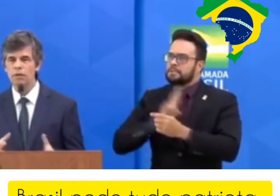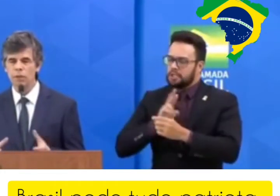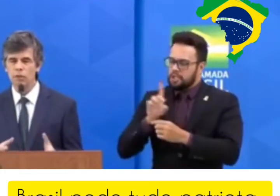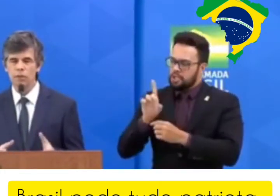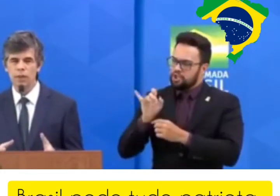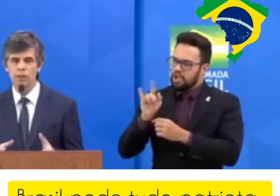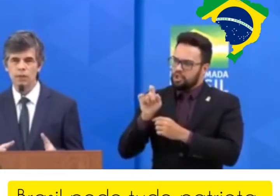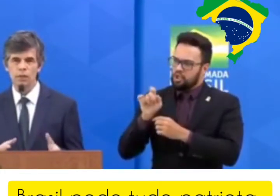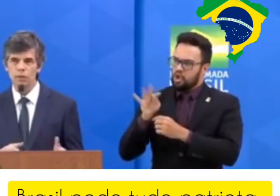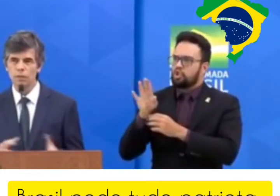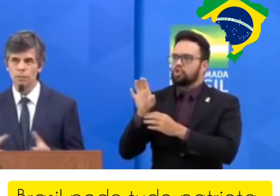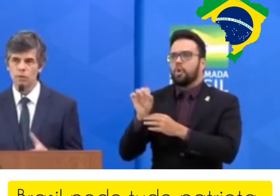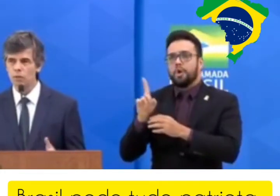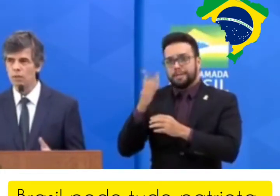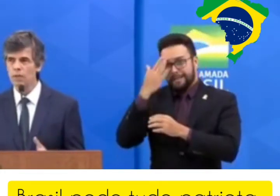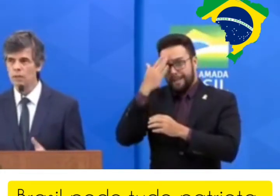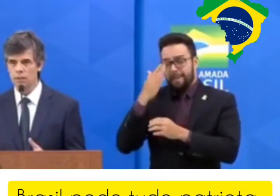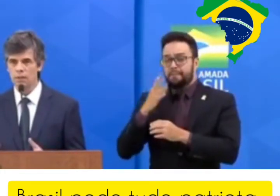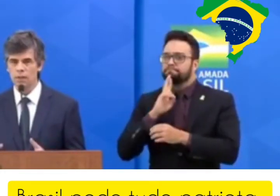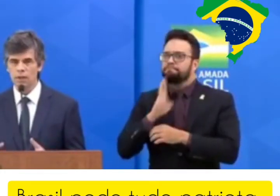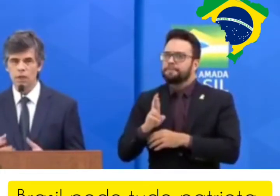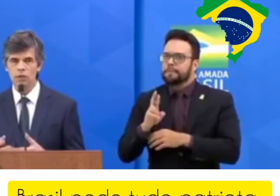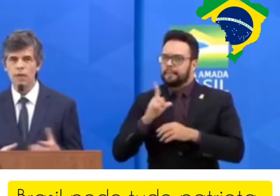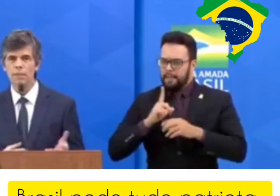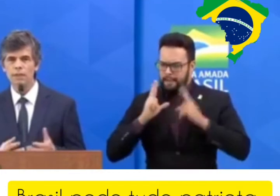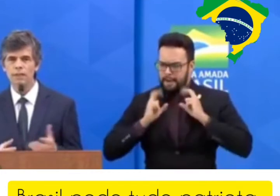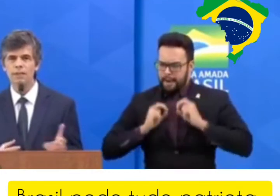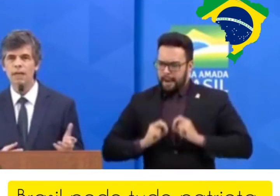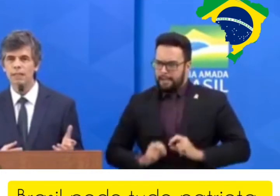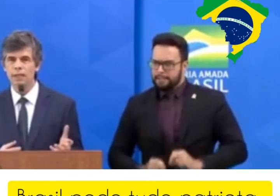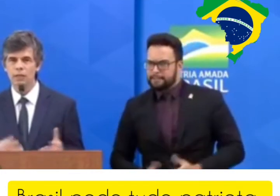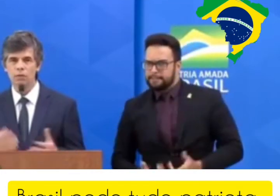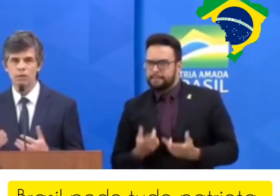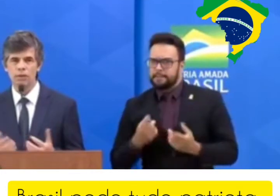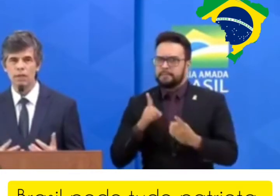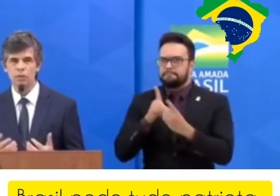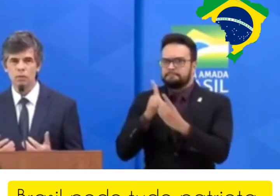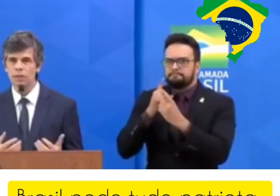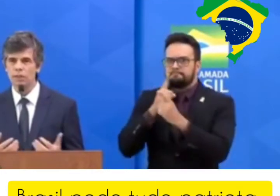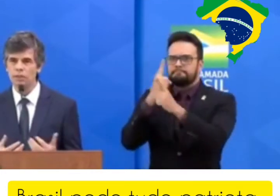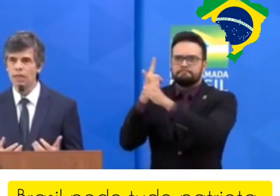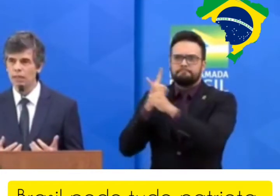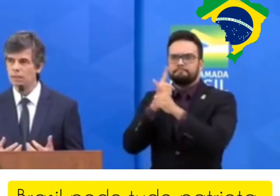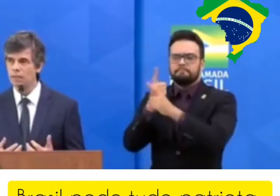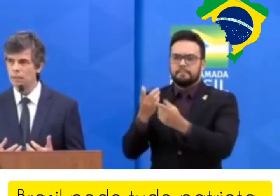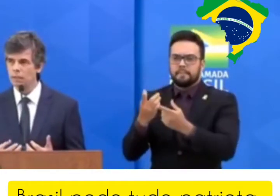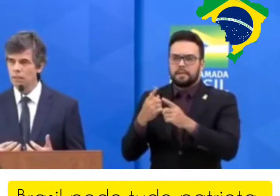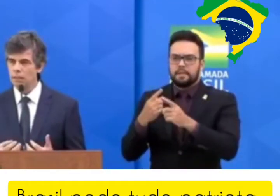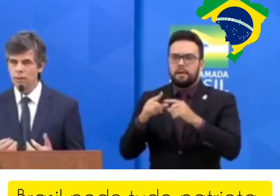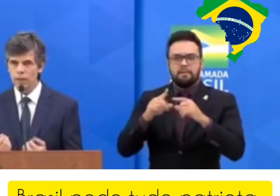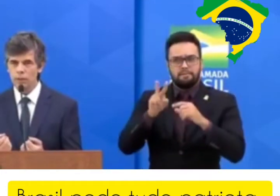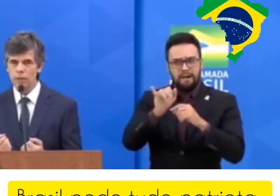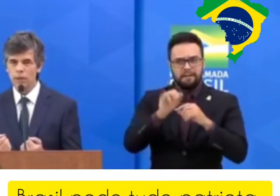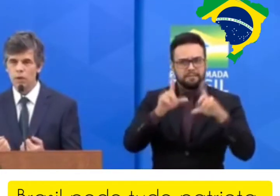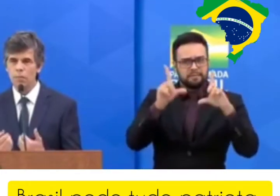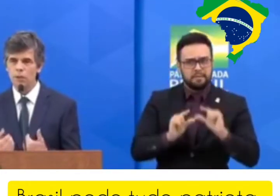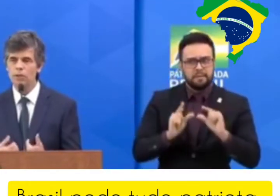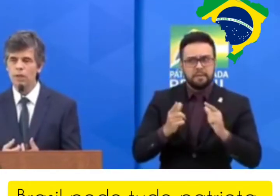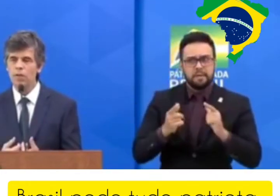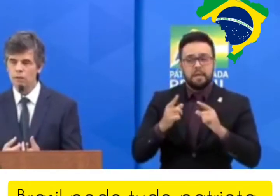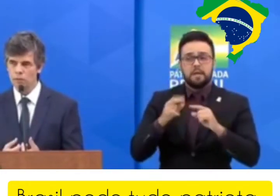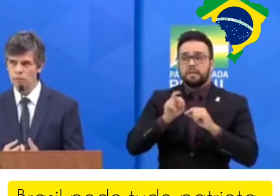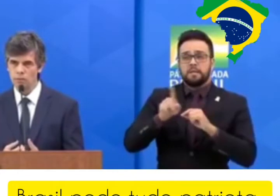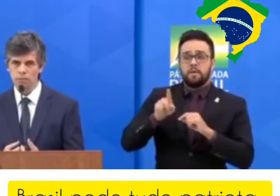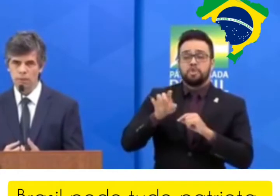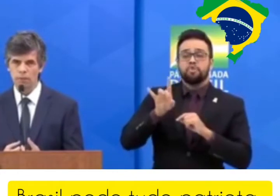Será que você não vai prejudicar o diagnóstico de pessoas com câncer? O que isso vai representar lá atrás quando você reduz a atividade? Não é da economia,